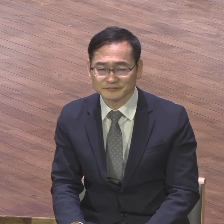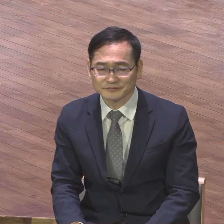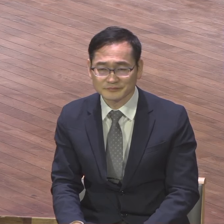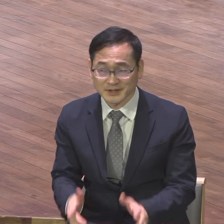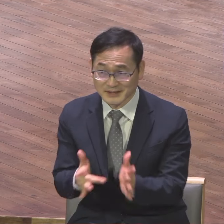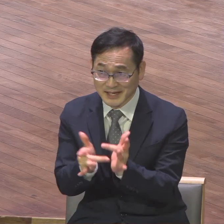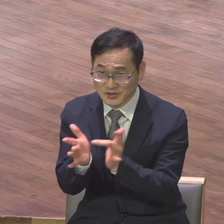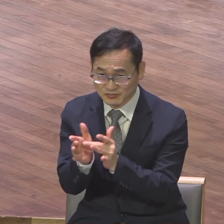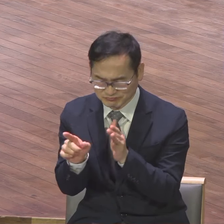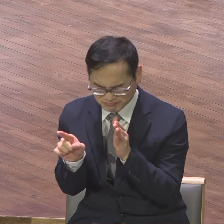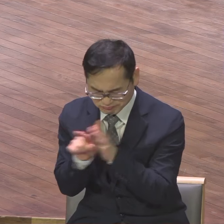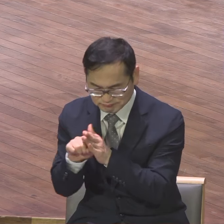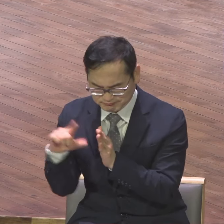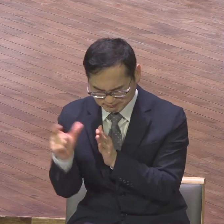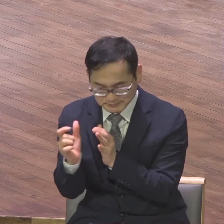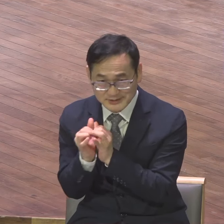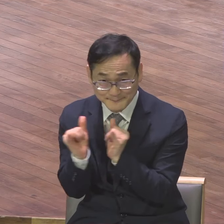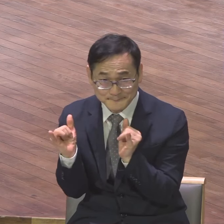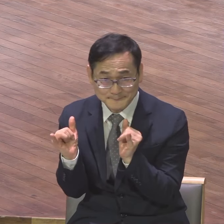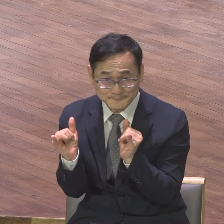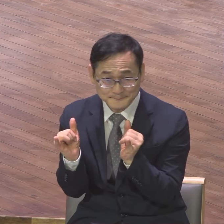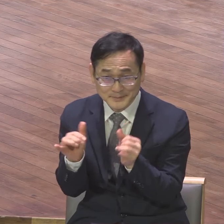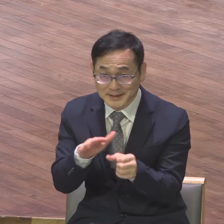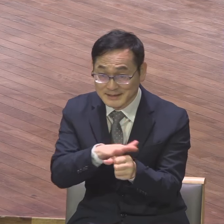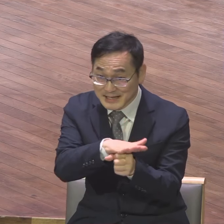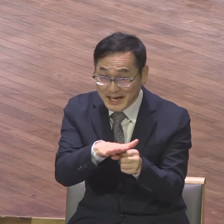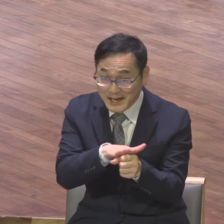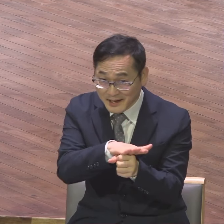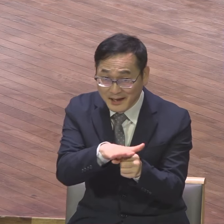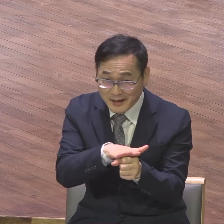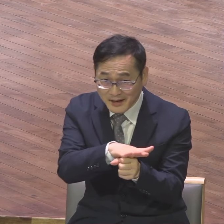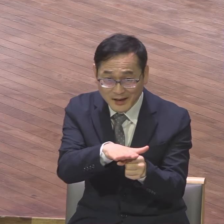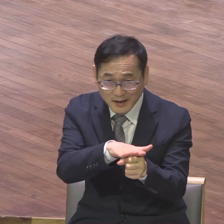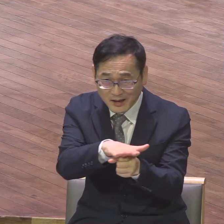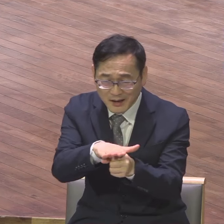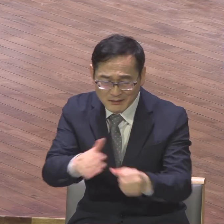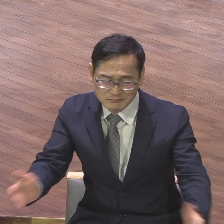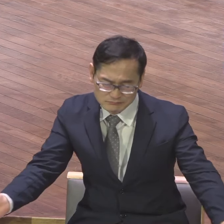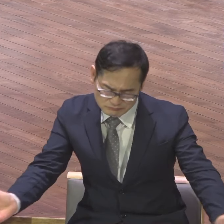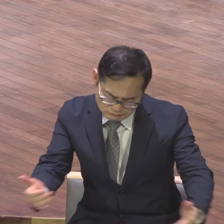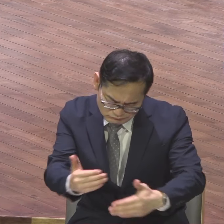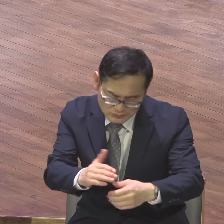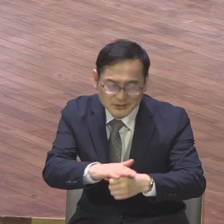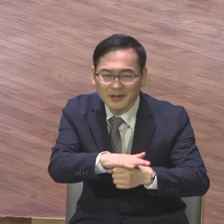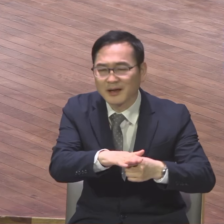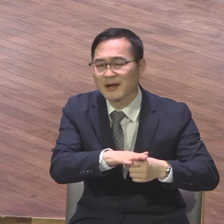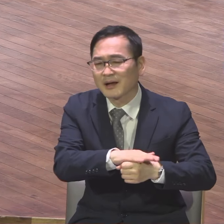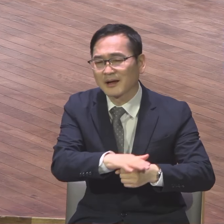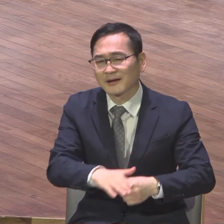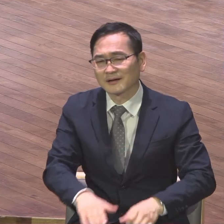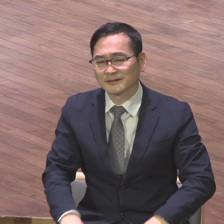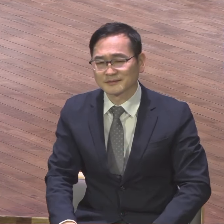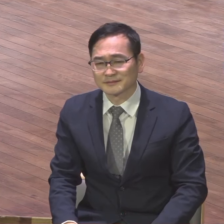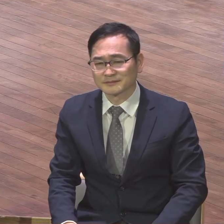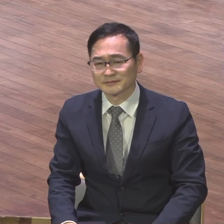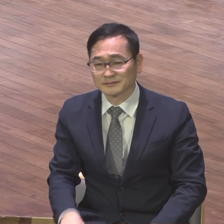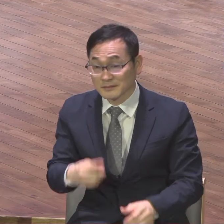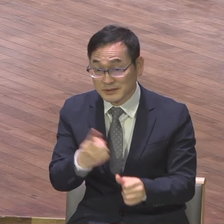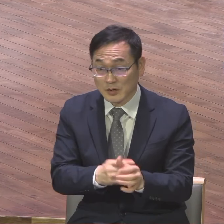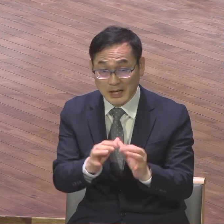예수를 제대로 믿는 사람은요, 사랑이 가슴속에 있어서 사람들이 많이